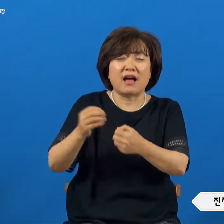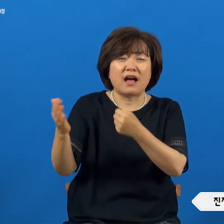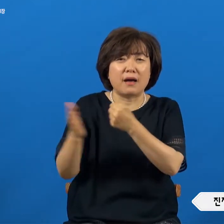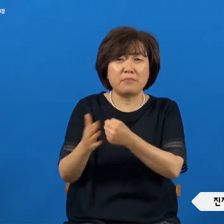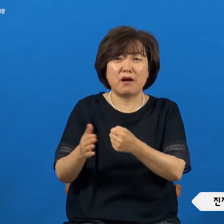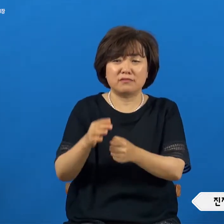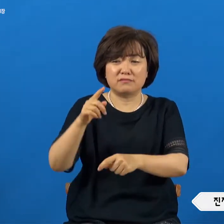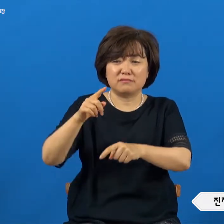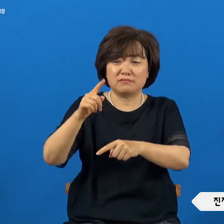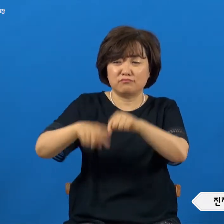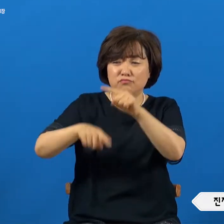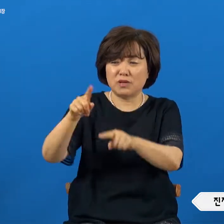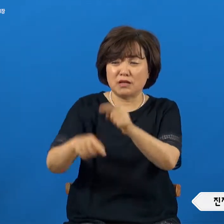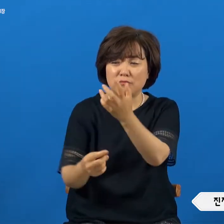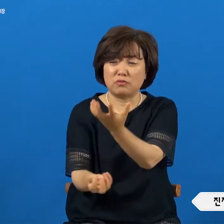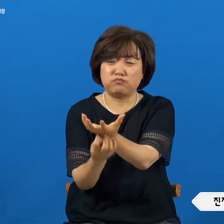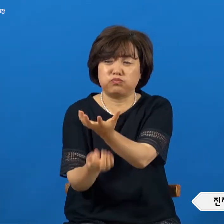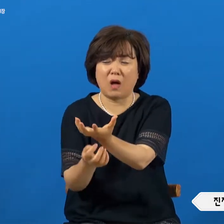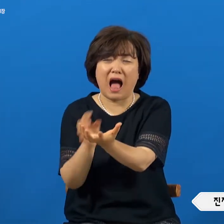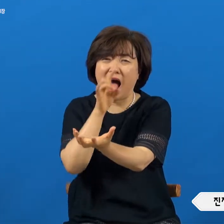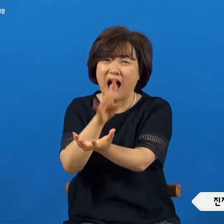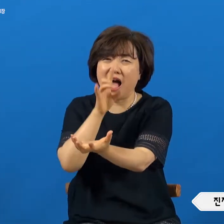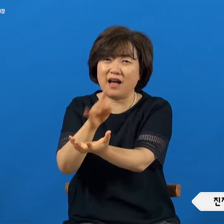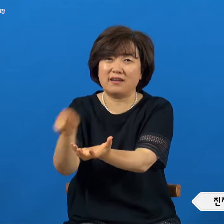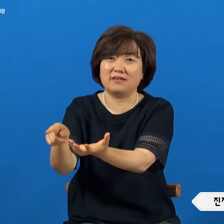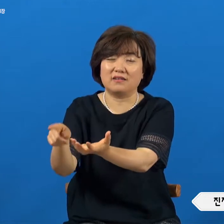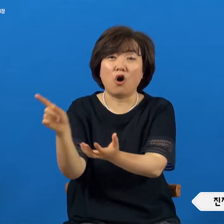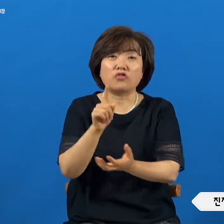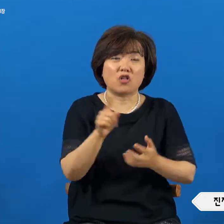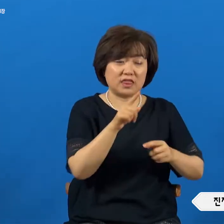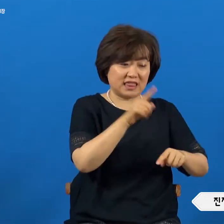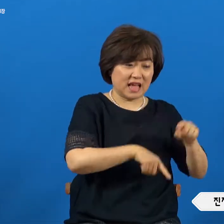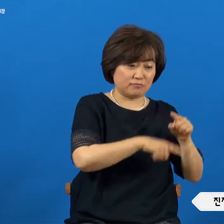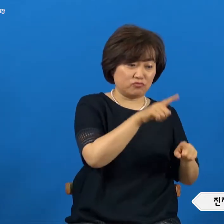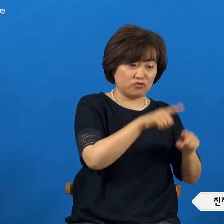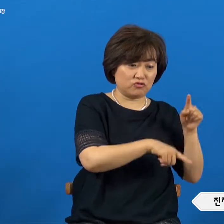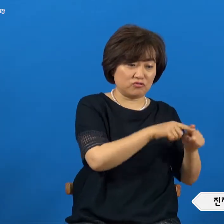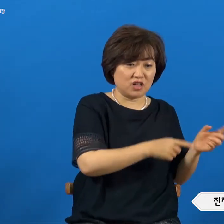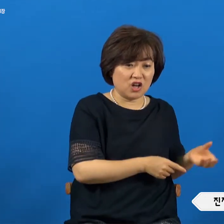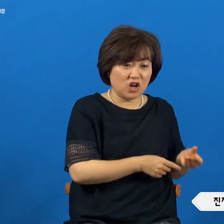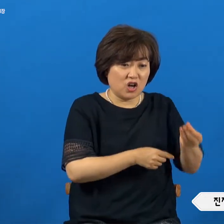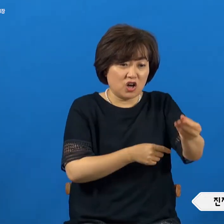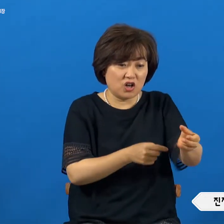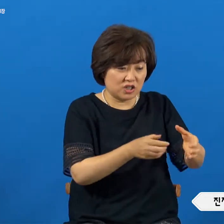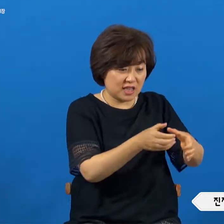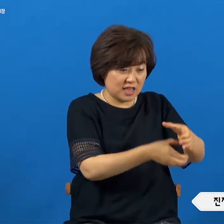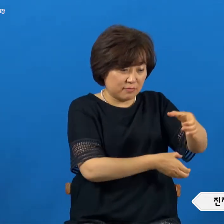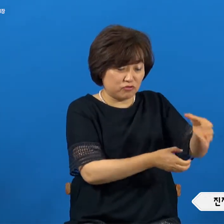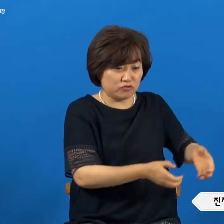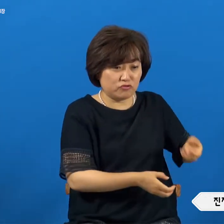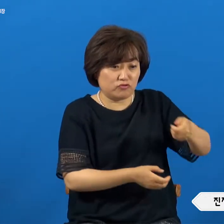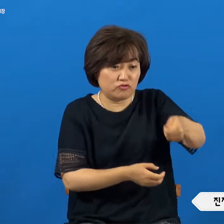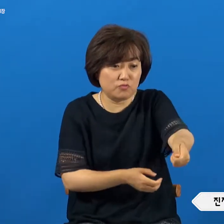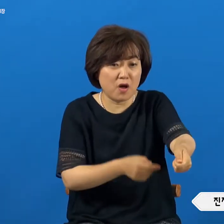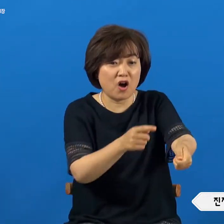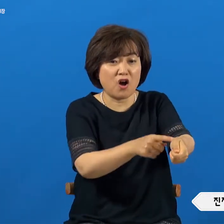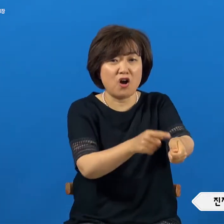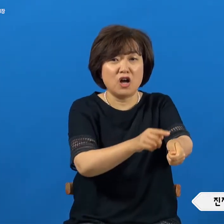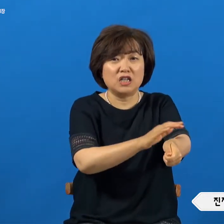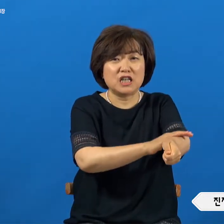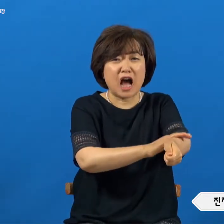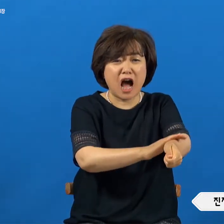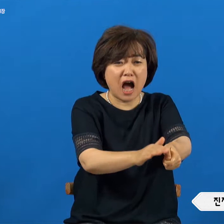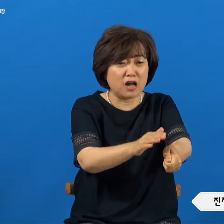합니다. 어떤 나무는 불은 붙지만 계속 타지 못하고 꺼지기도 하고, 어떤 나무는 잘